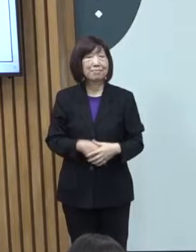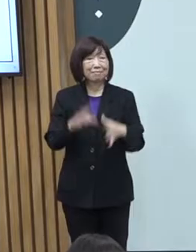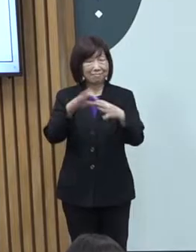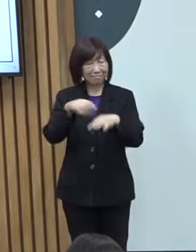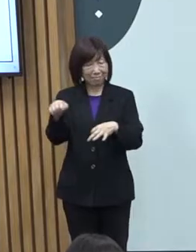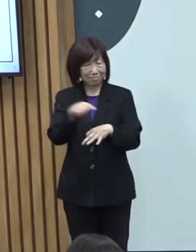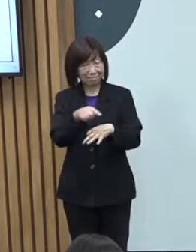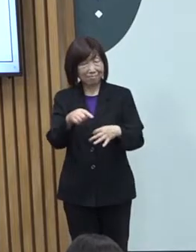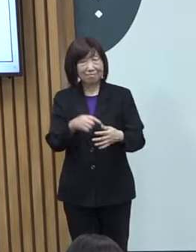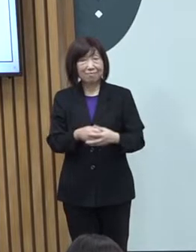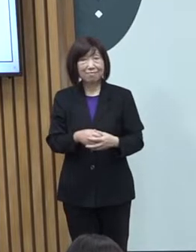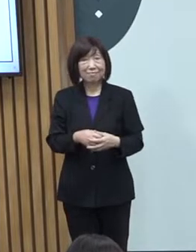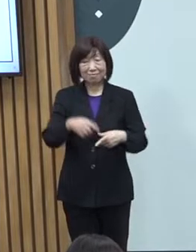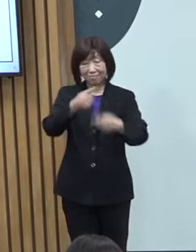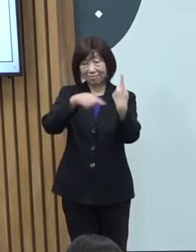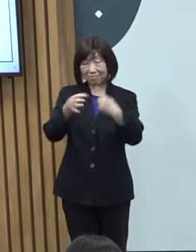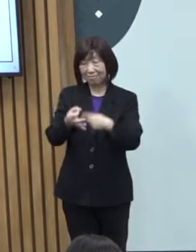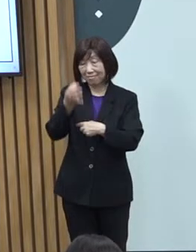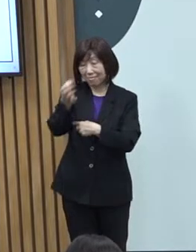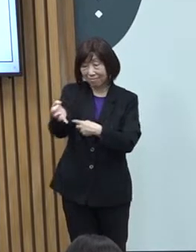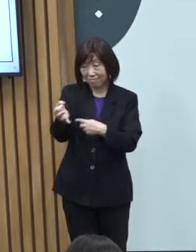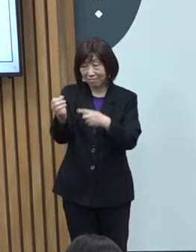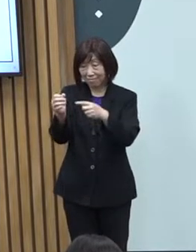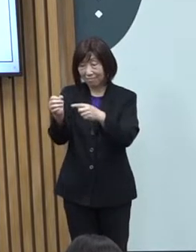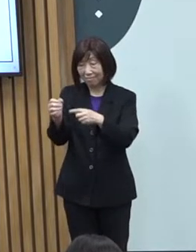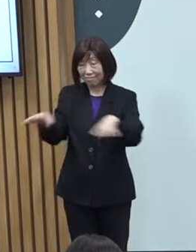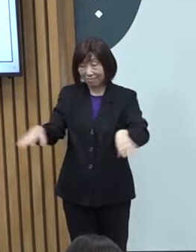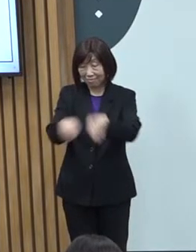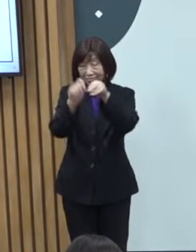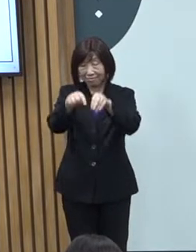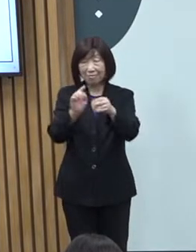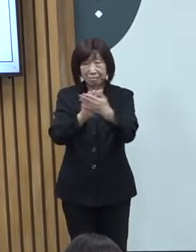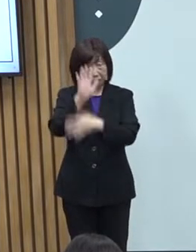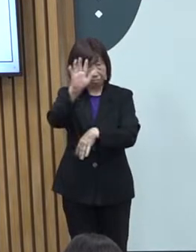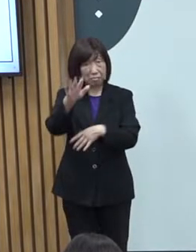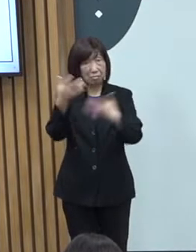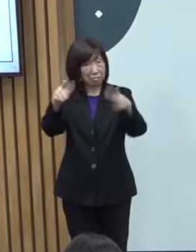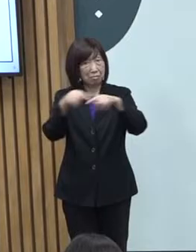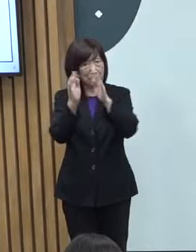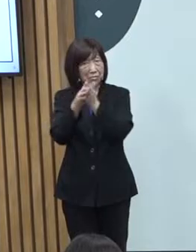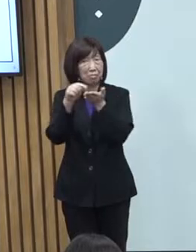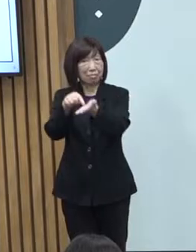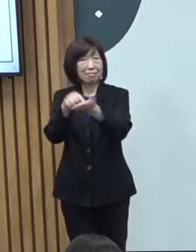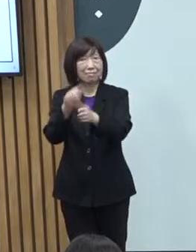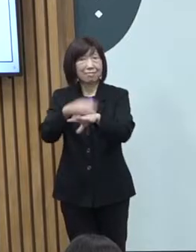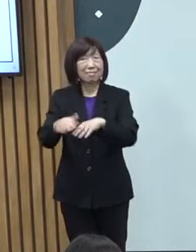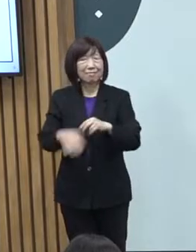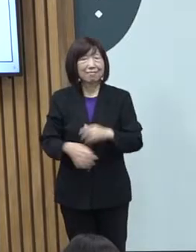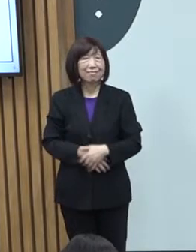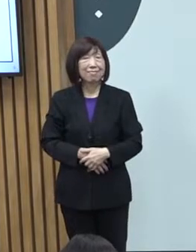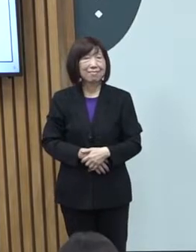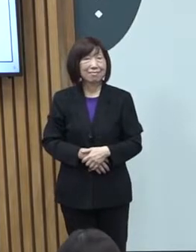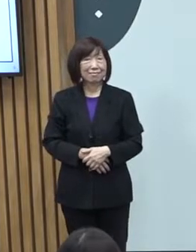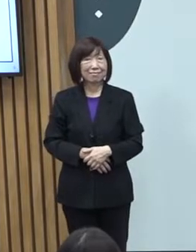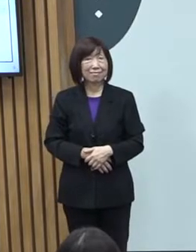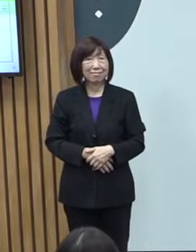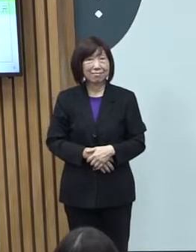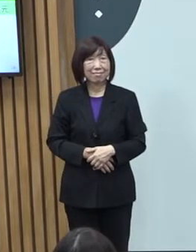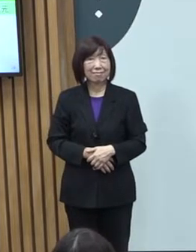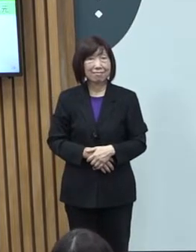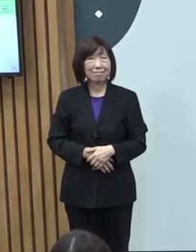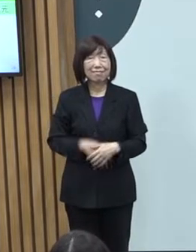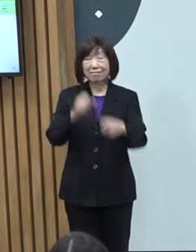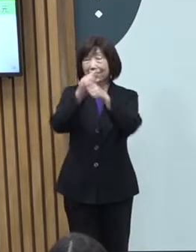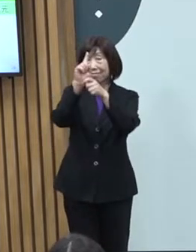这个转账归户呢，应该未来会是一个蛮受欢迎的新措施哈。那到